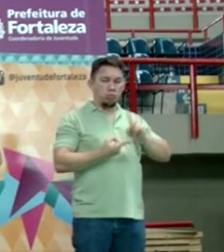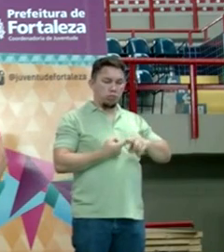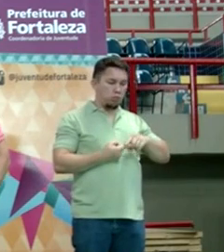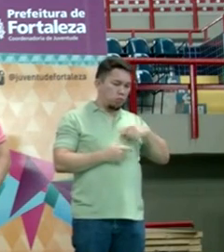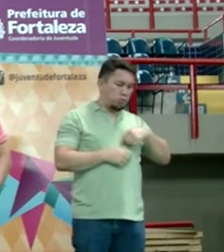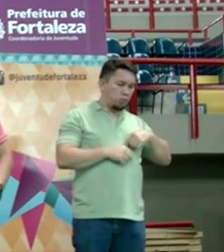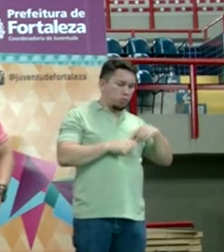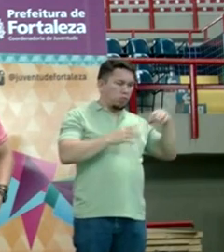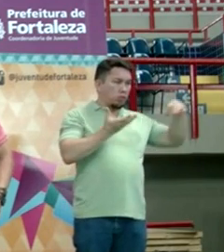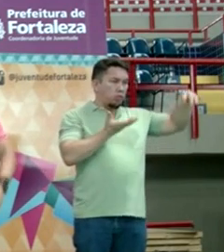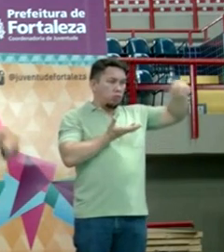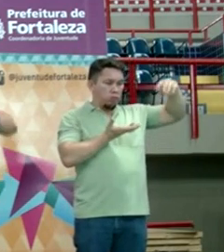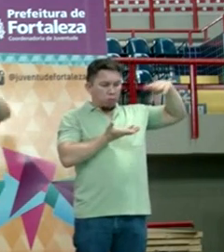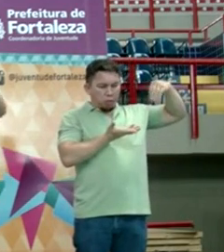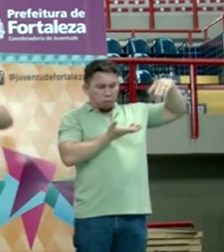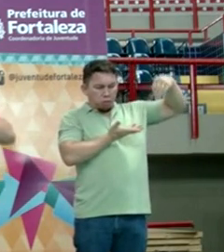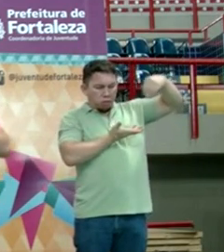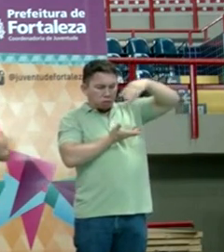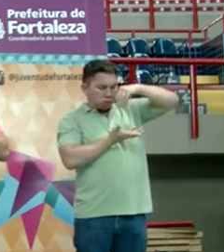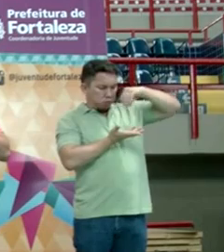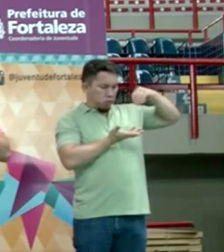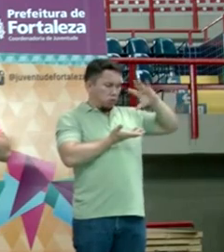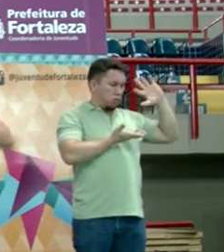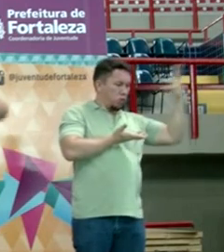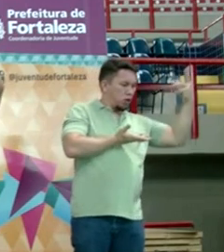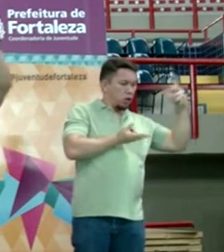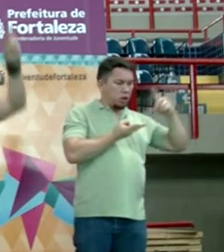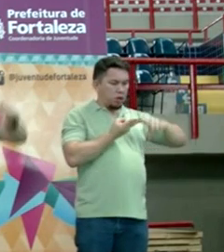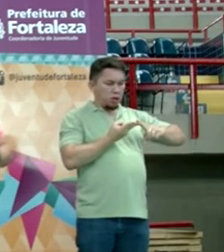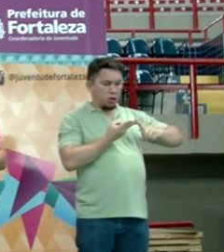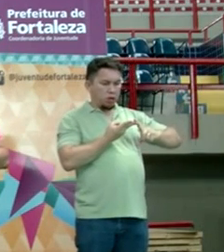Tirar imagens de satélite de condições